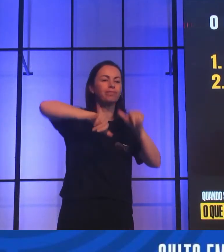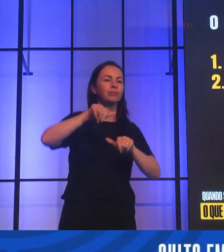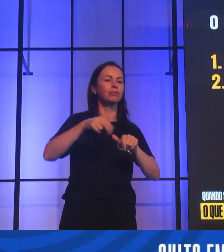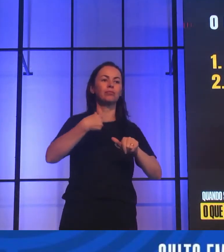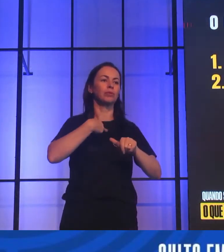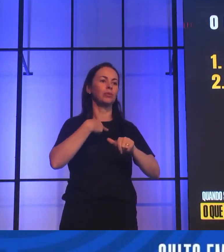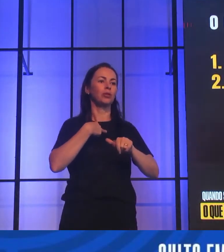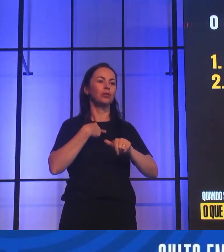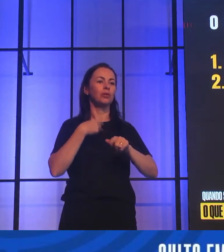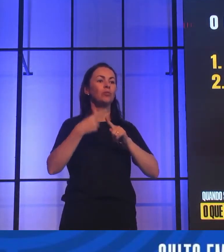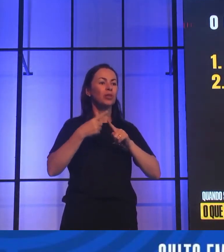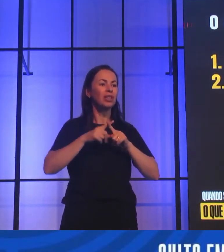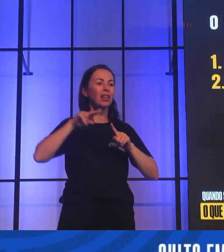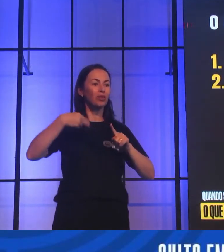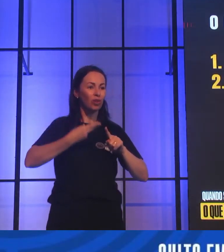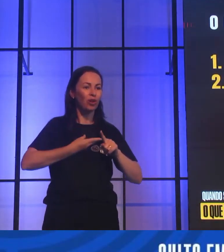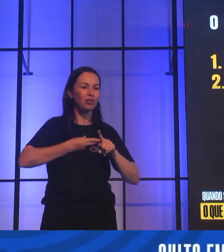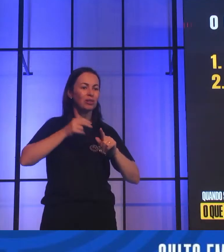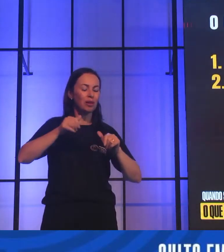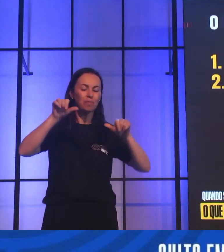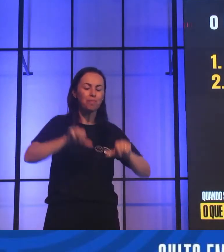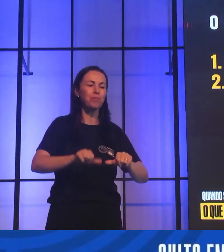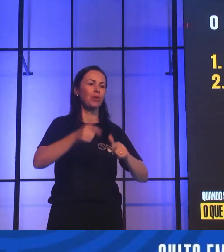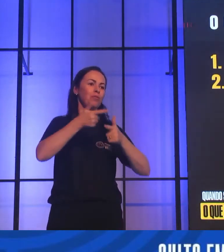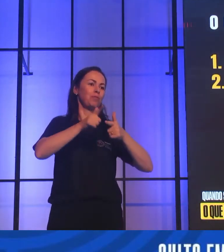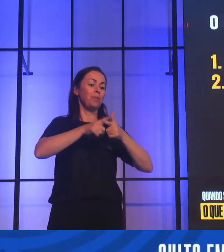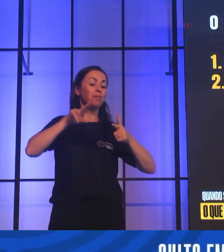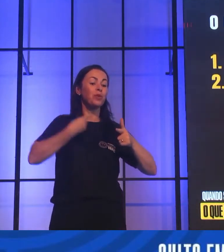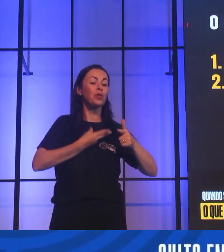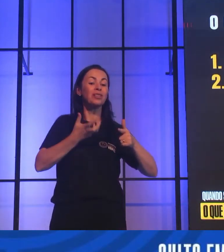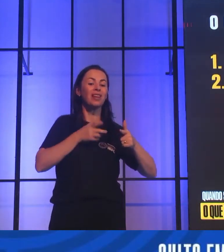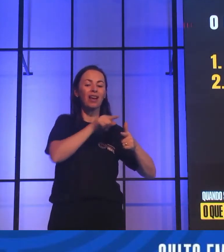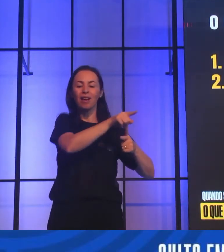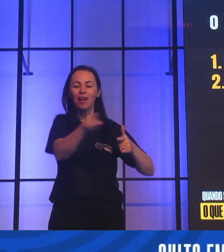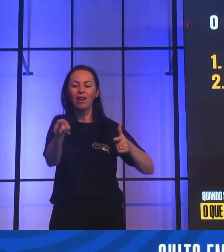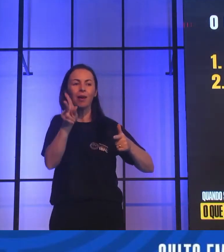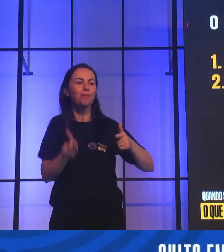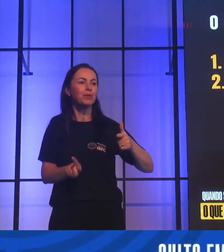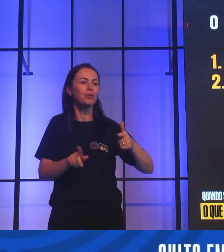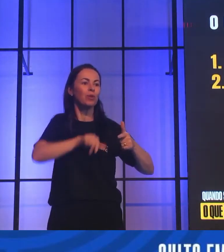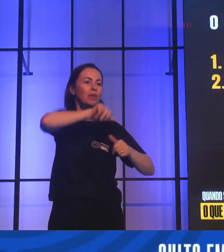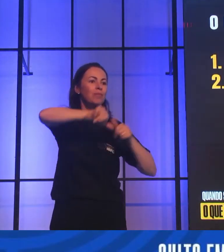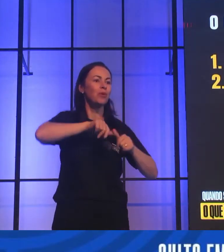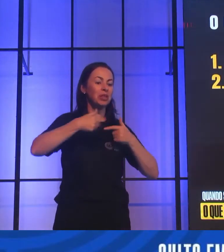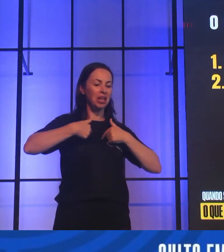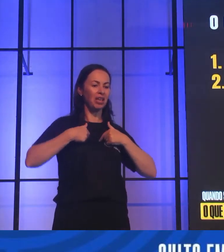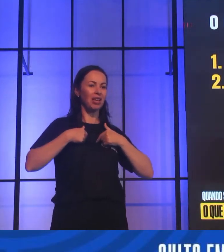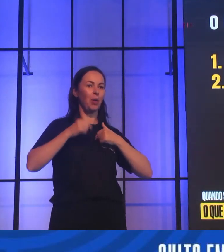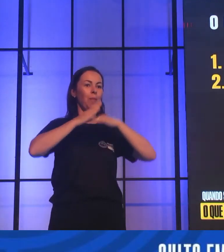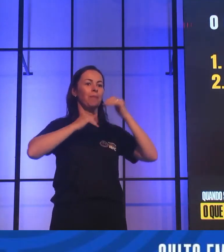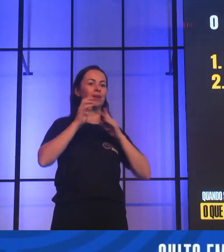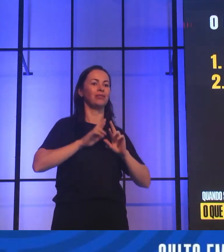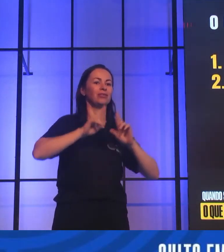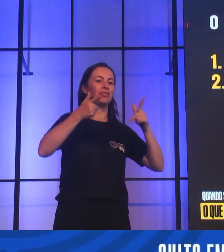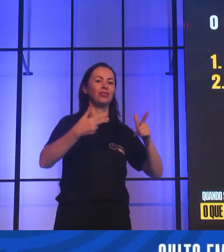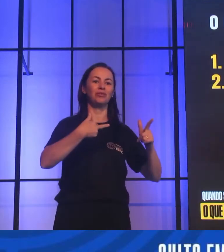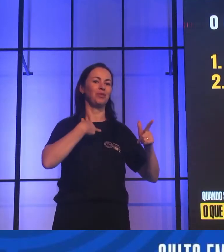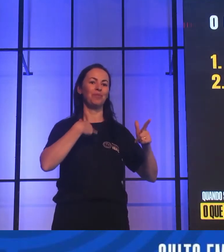Esse é o nosso maior problema. A gente quer que os outros mudem para que a nossa reação seja diferente.